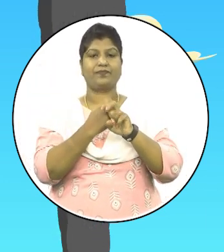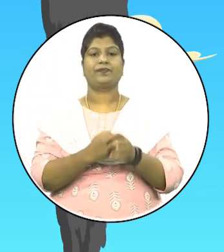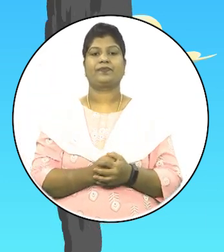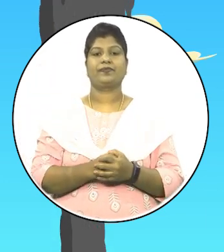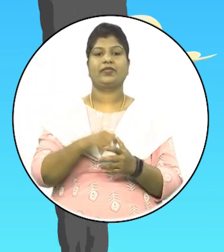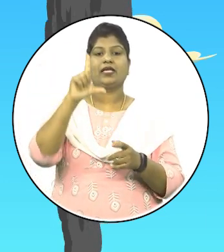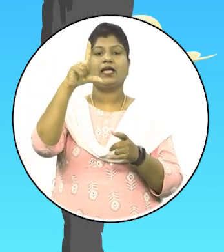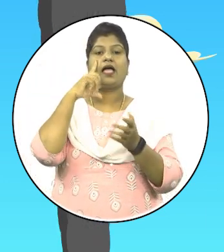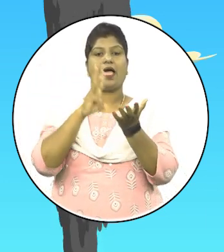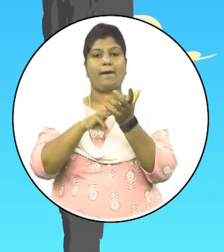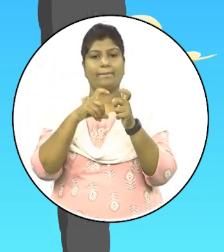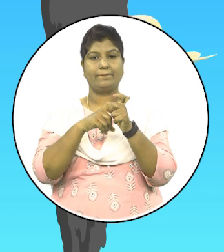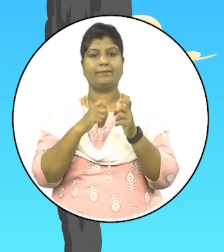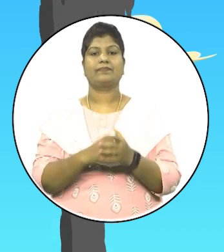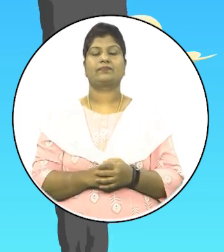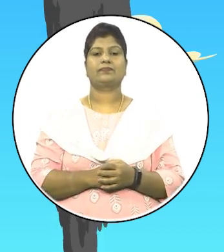चूना,